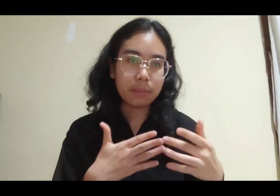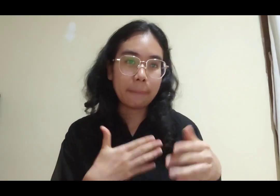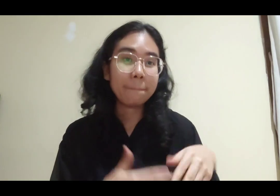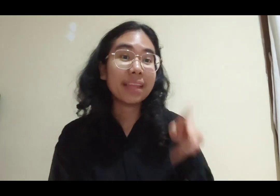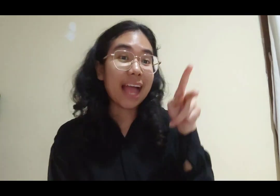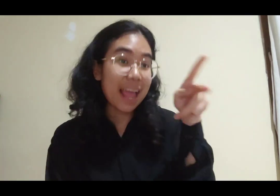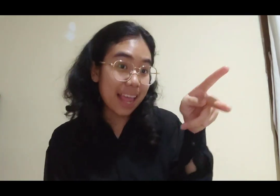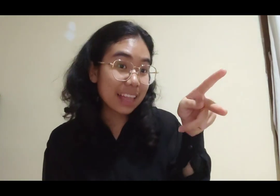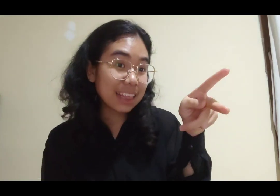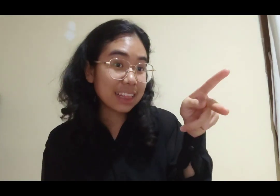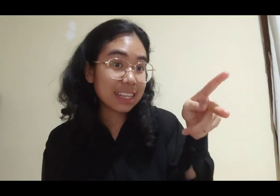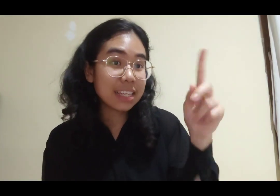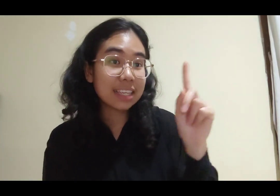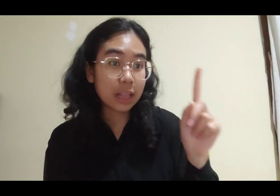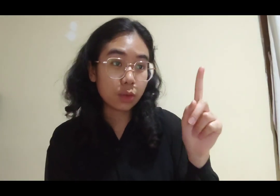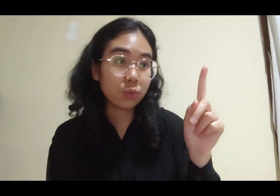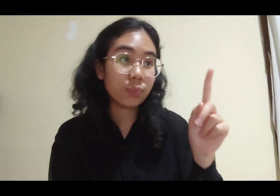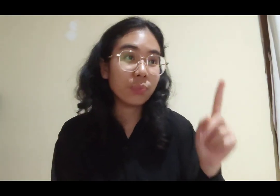apa-apa. Ayat 1.